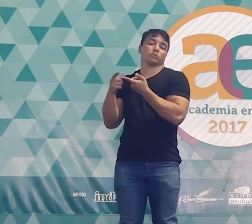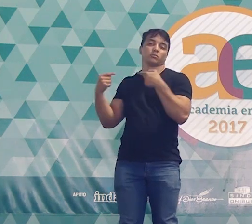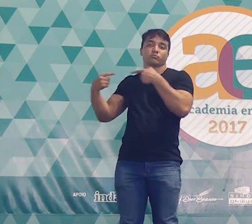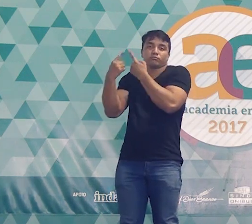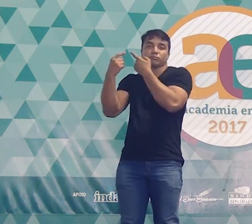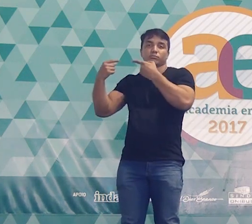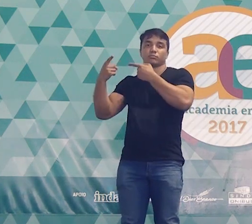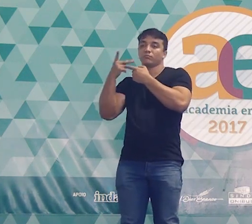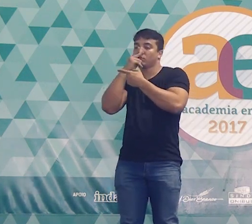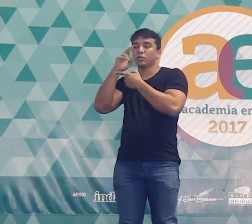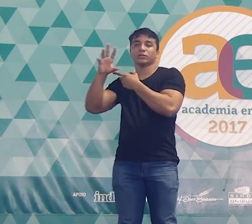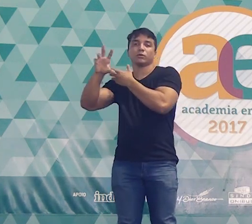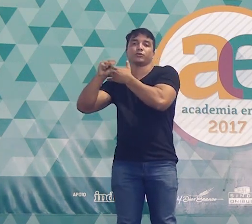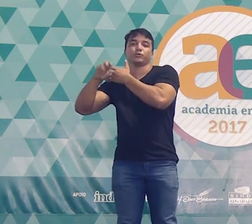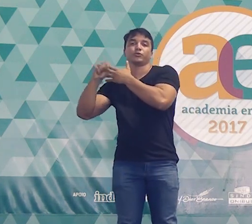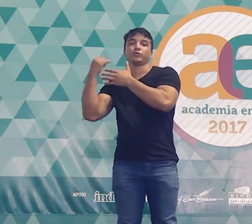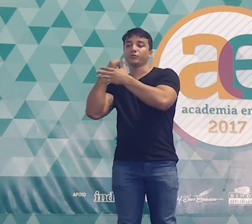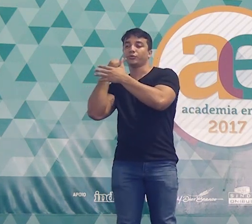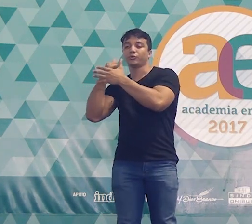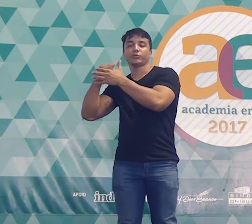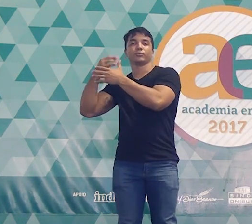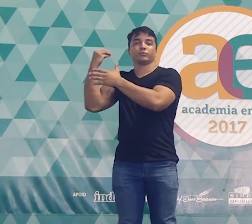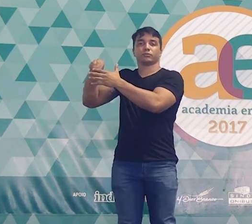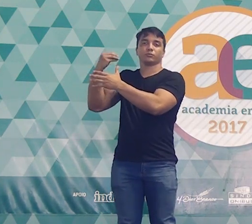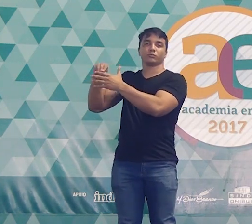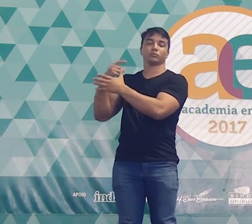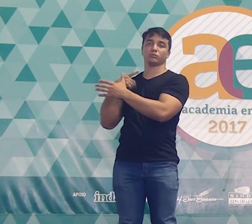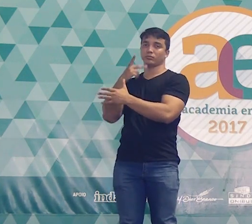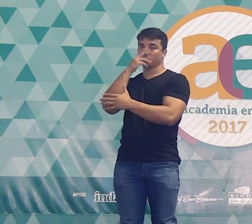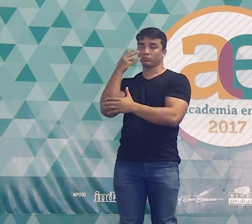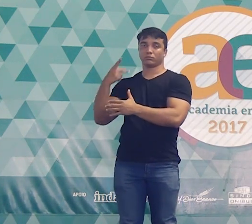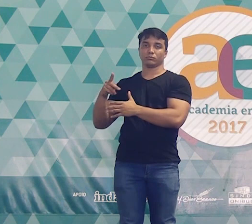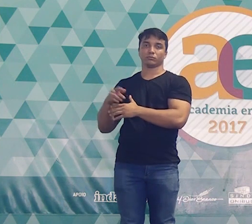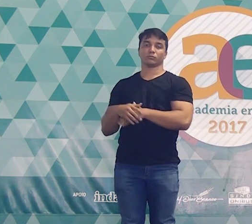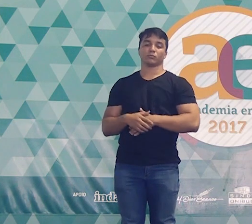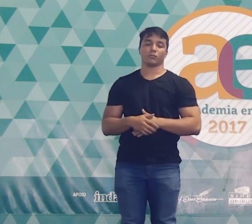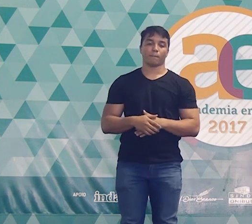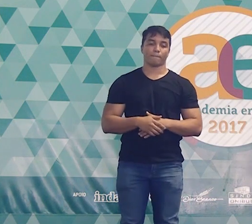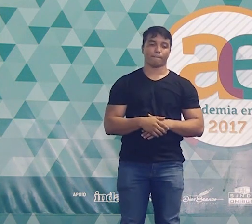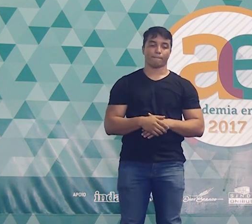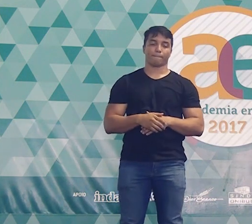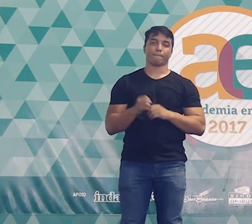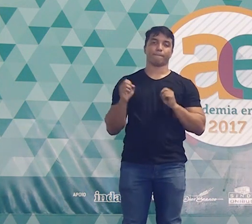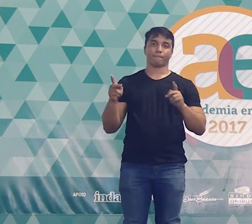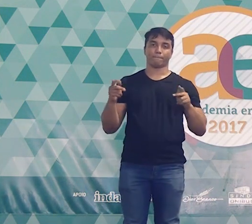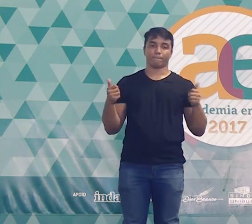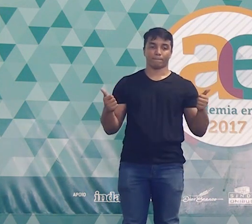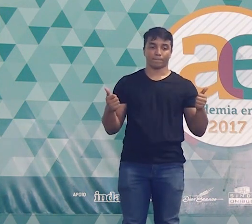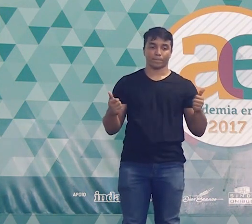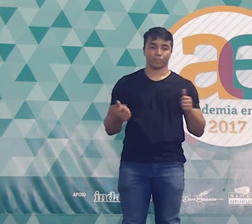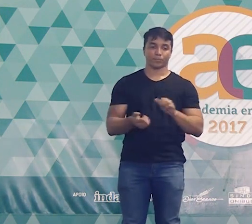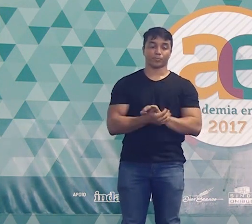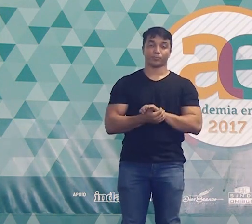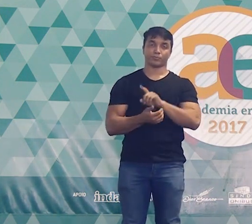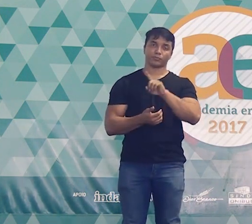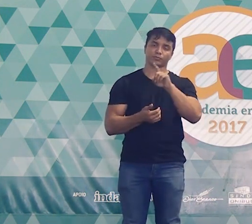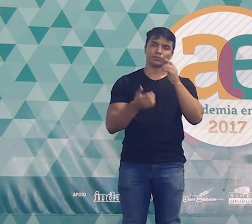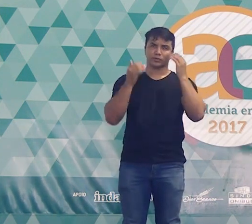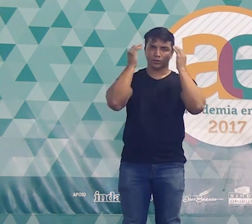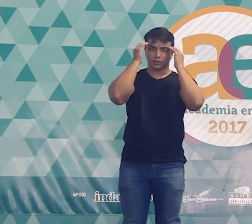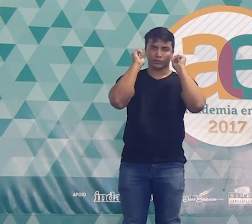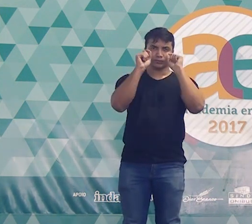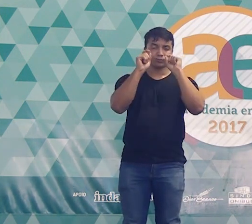cloroplasto, pois ele é o principal, que é responsável pela atividade fotossintética. Ok, gente, até aí? Rodrigo, deixa eu